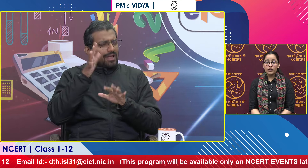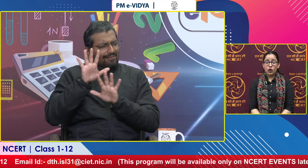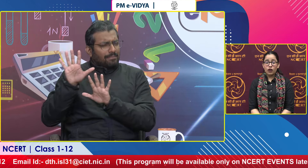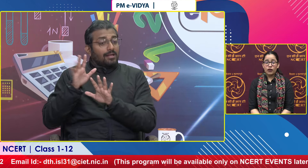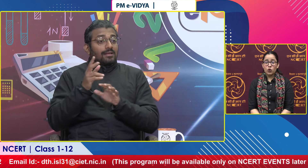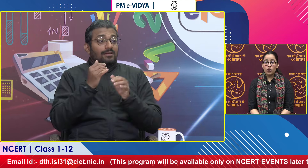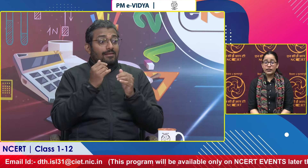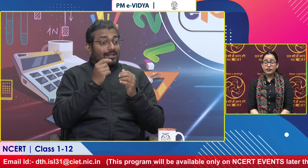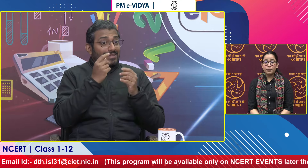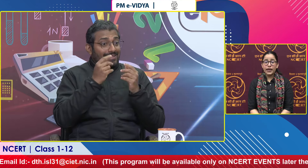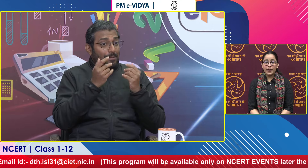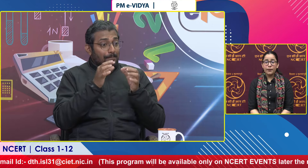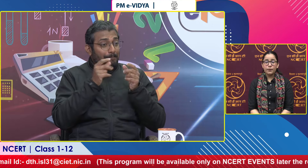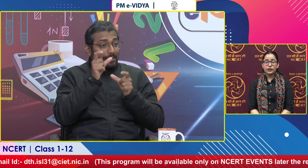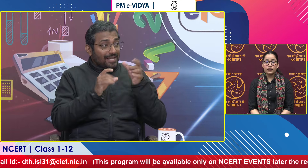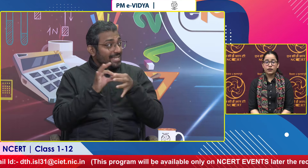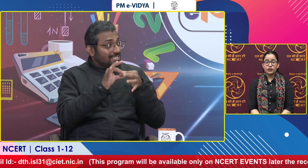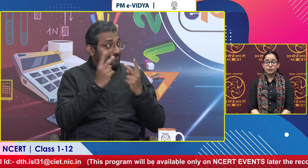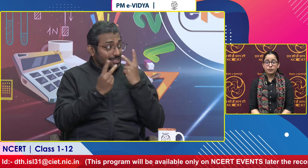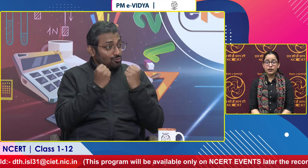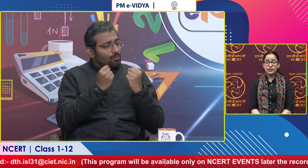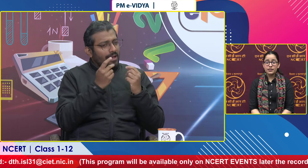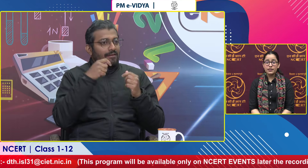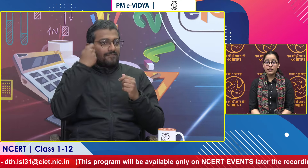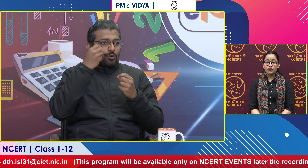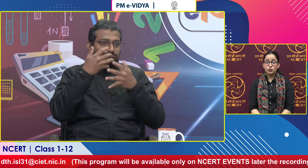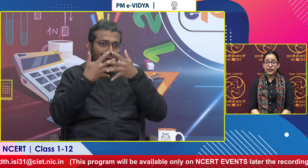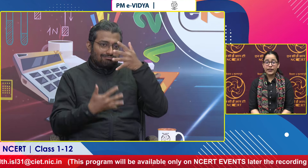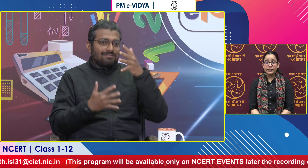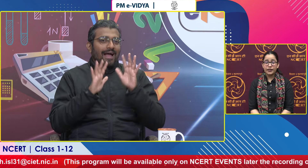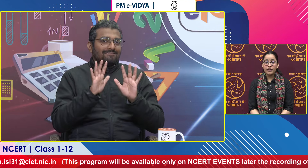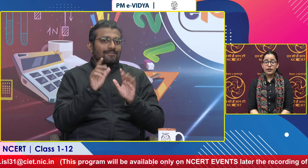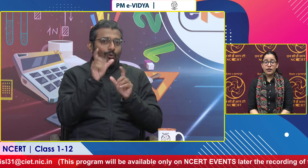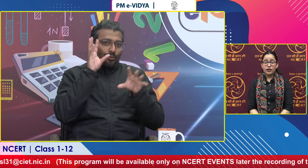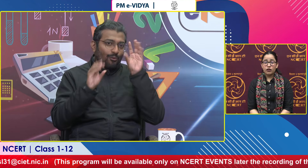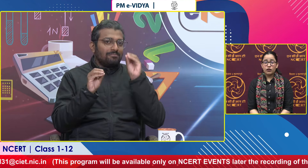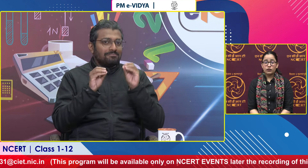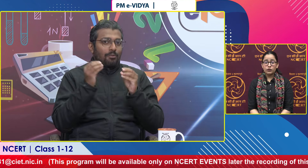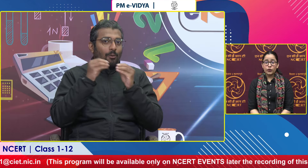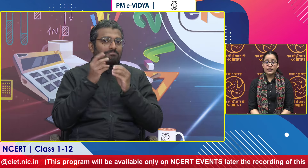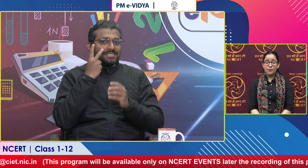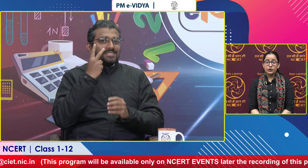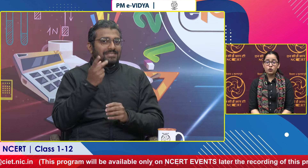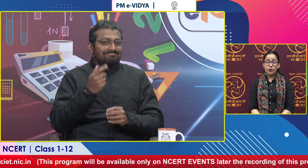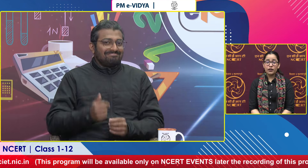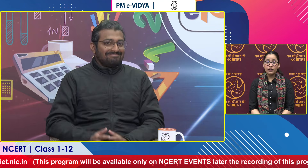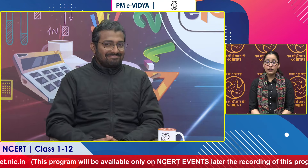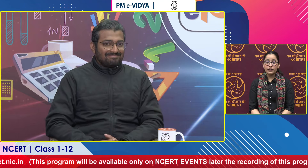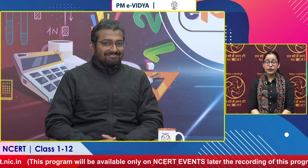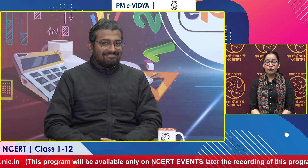एब्स्ट्रैक्ट कॉग्निटिव भी है, बट पर्सन से ज़्यादा विजुअली कनेक्टेड है। तो एग्जाम्पल जो हम लर्न करते हैं वो